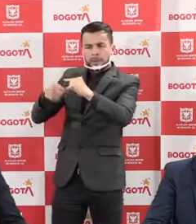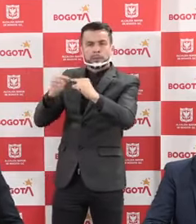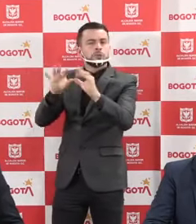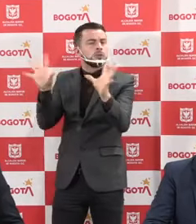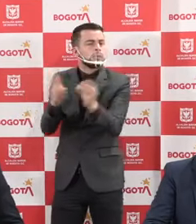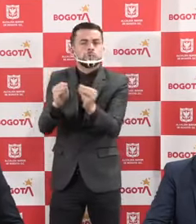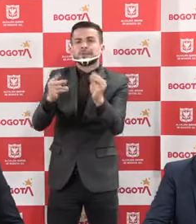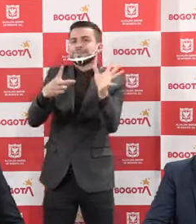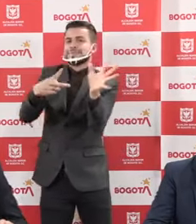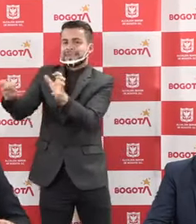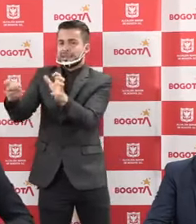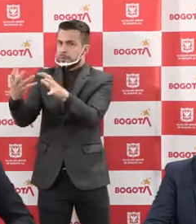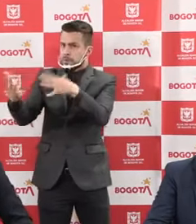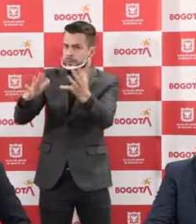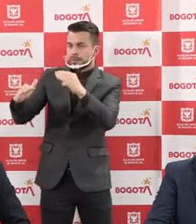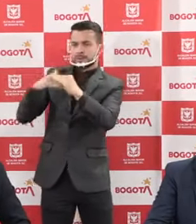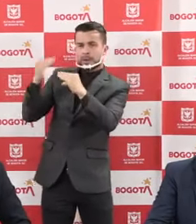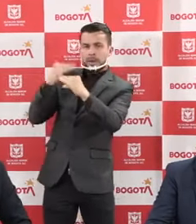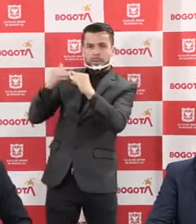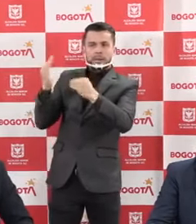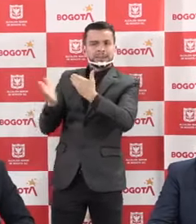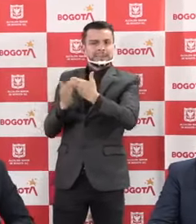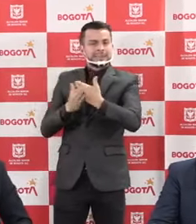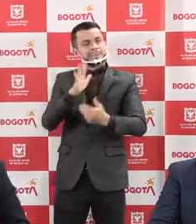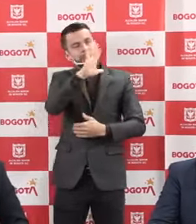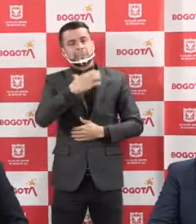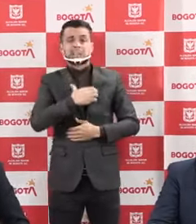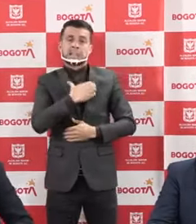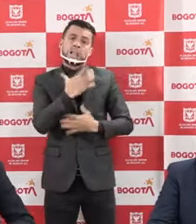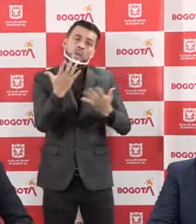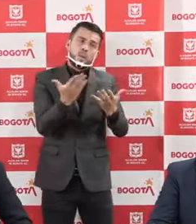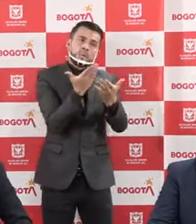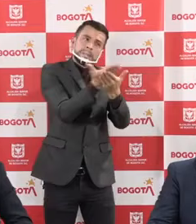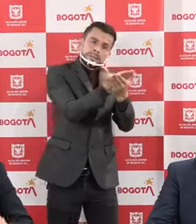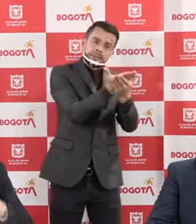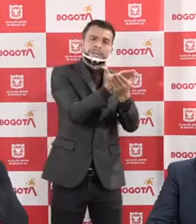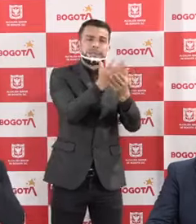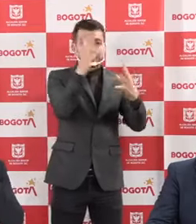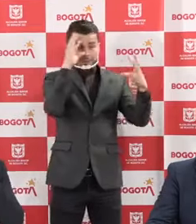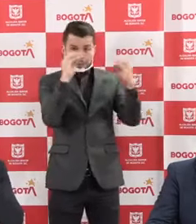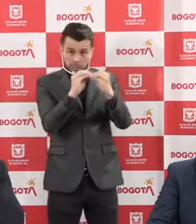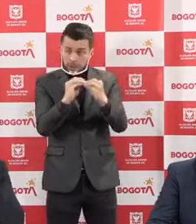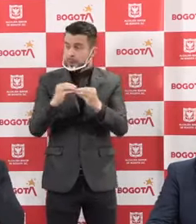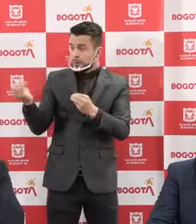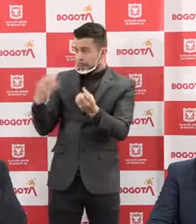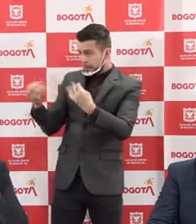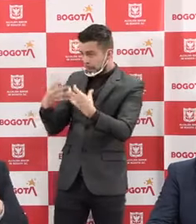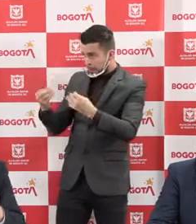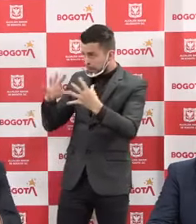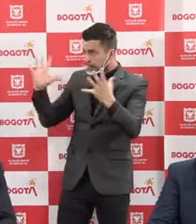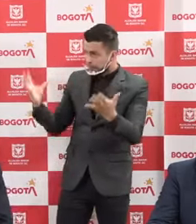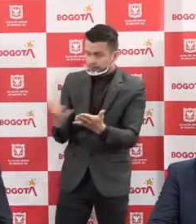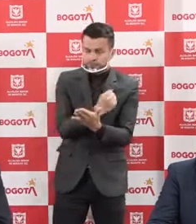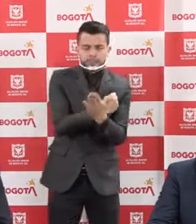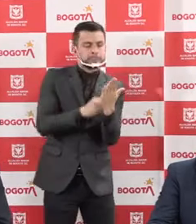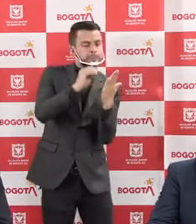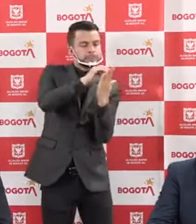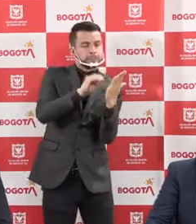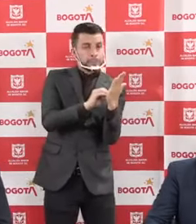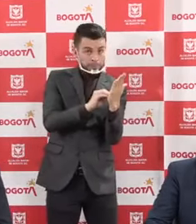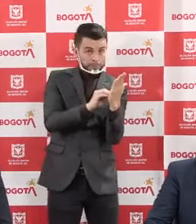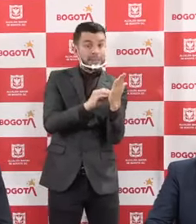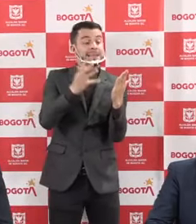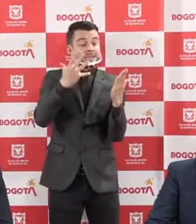tarde solicitudes y estuvimos trabajando en un nuevo borrador de decreto que fue entregado al ministerio del interior-